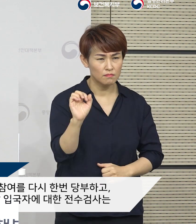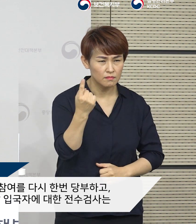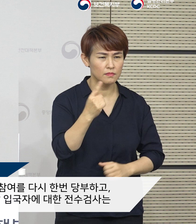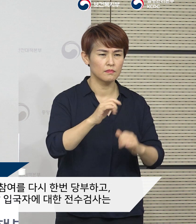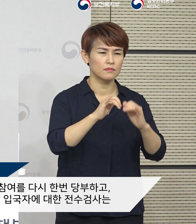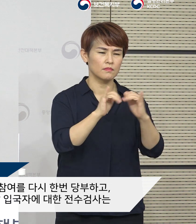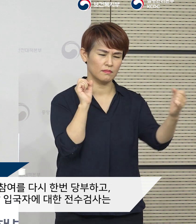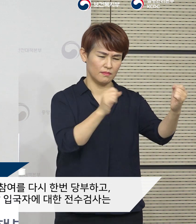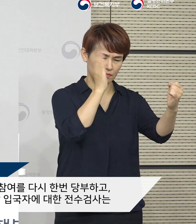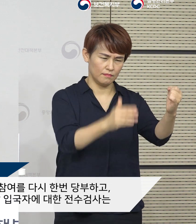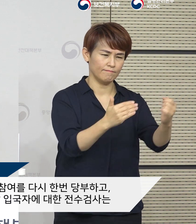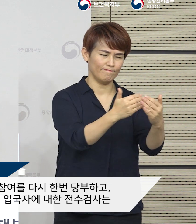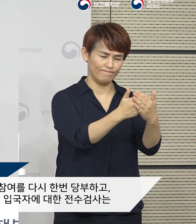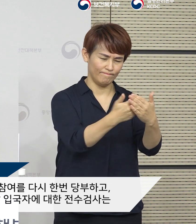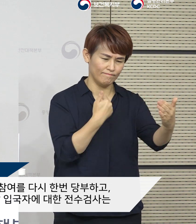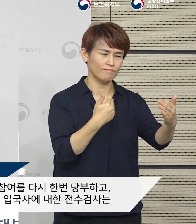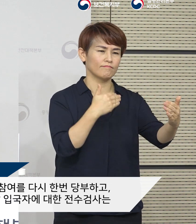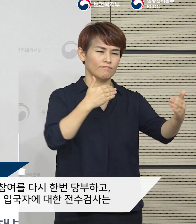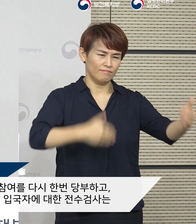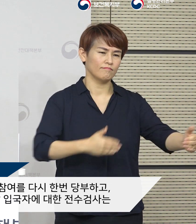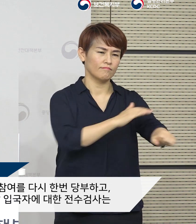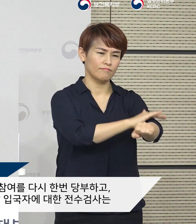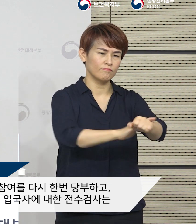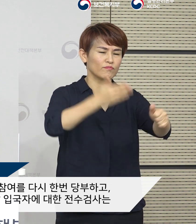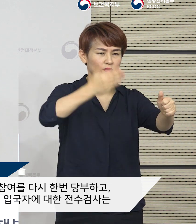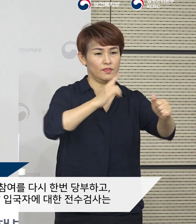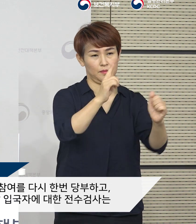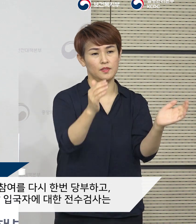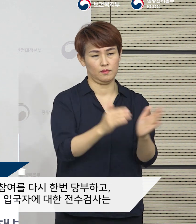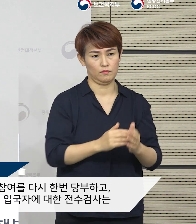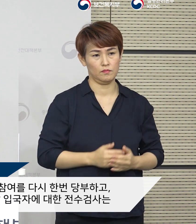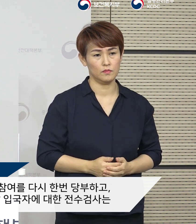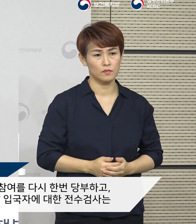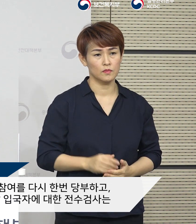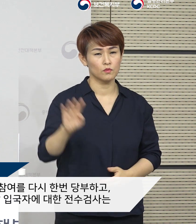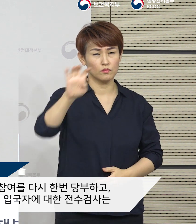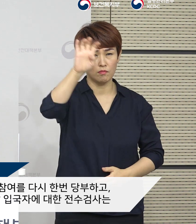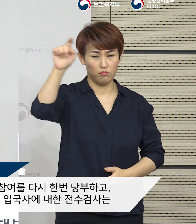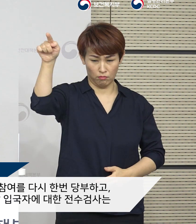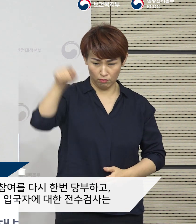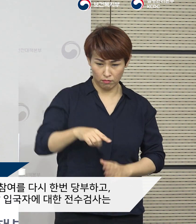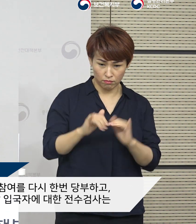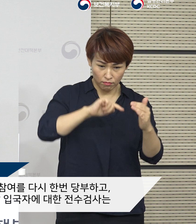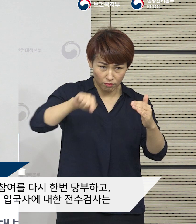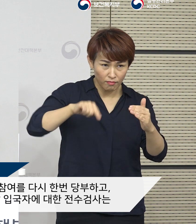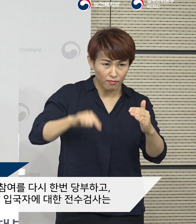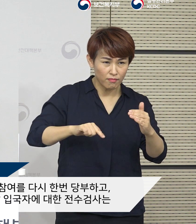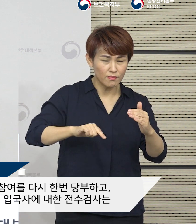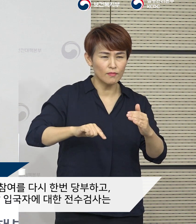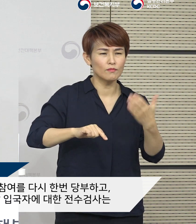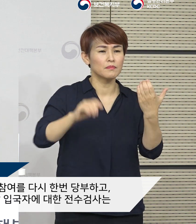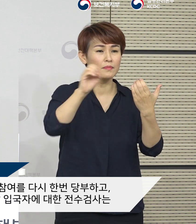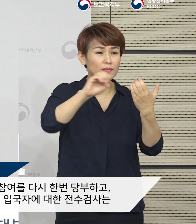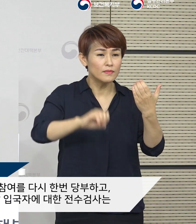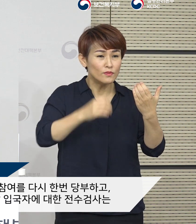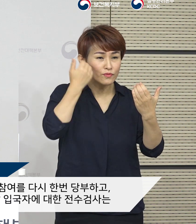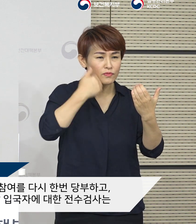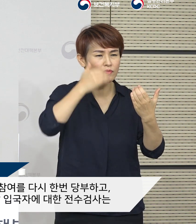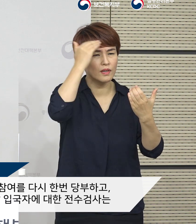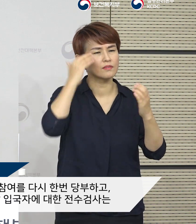참여를 다시 한번 당부하고 유럽발 입국자 중 90%는 우리 국민으로 유럽발 입국자에